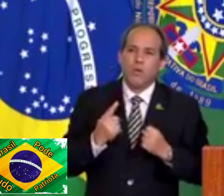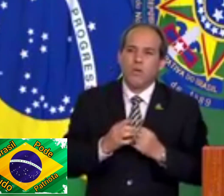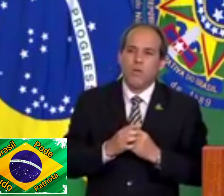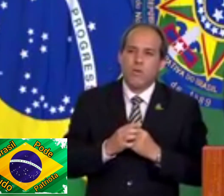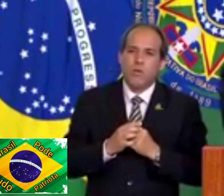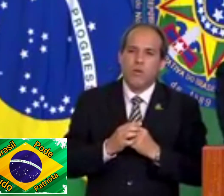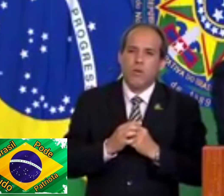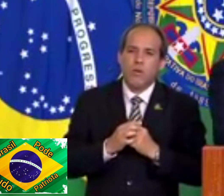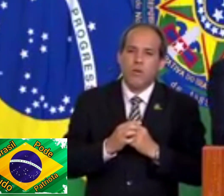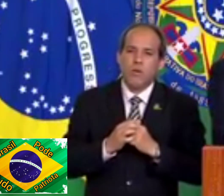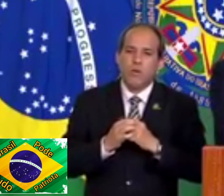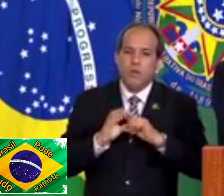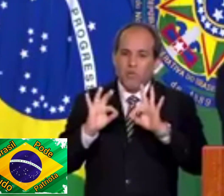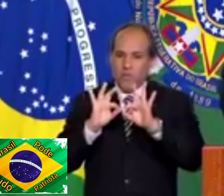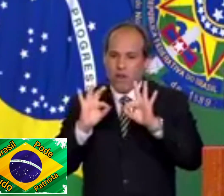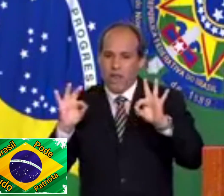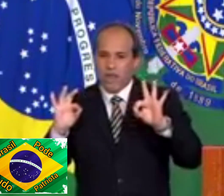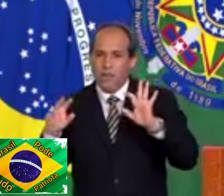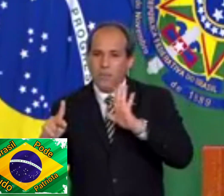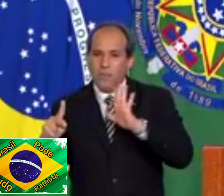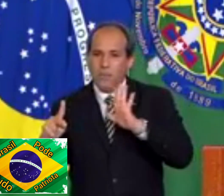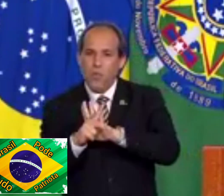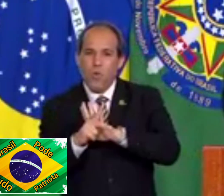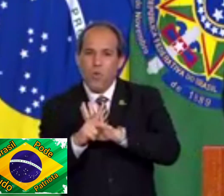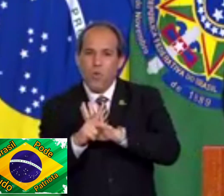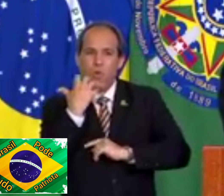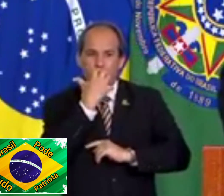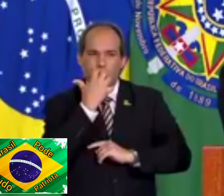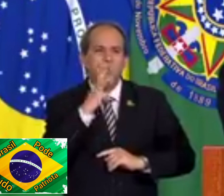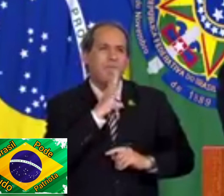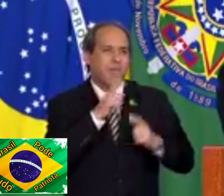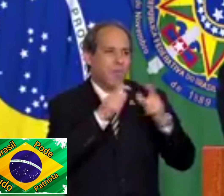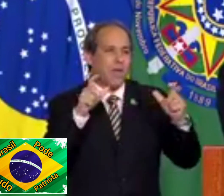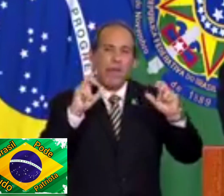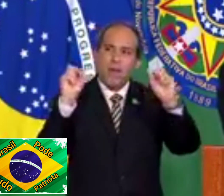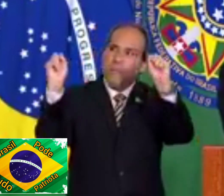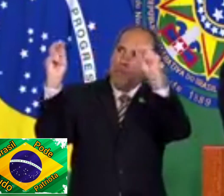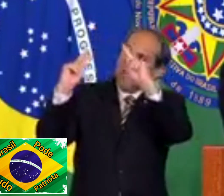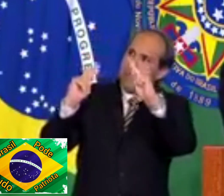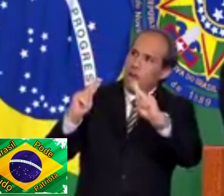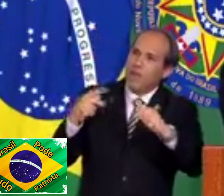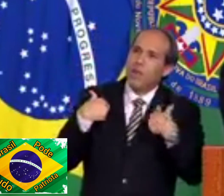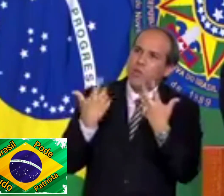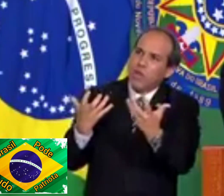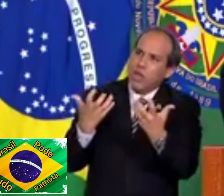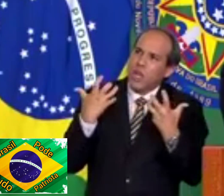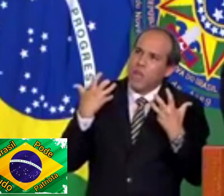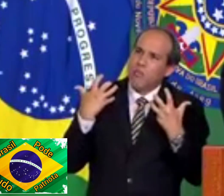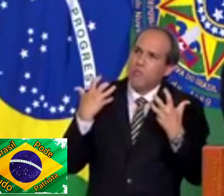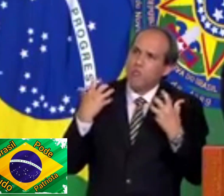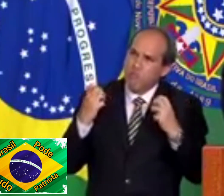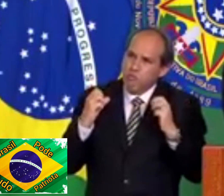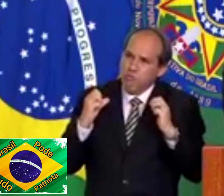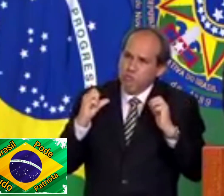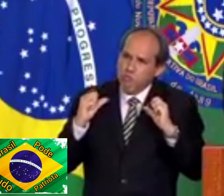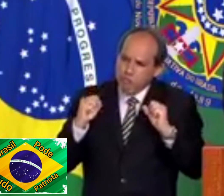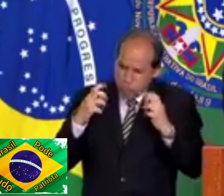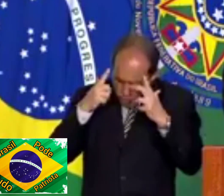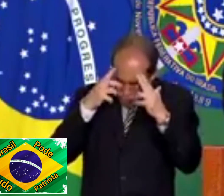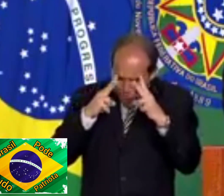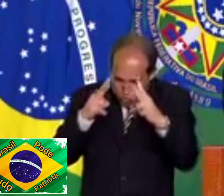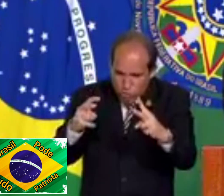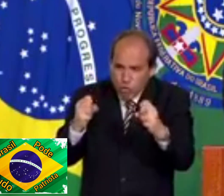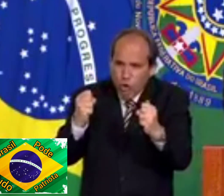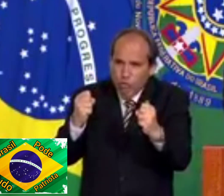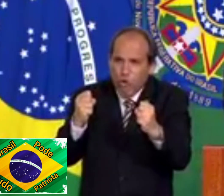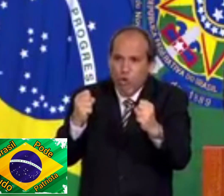de uma canção conhecida por todos. A paz queremos com fervor. A guerra